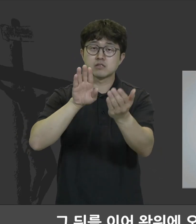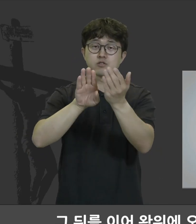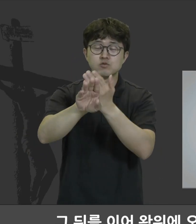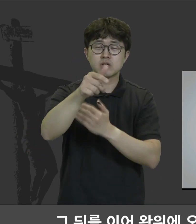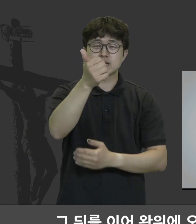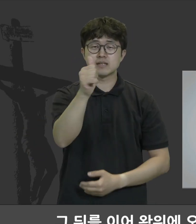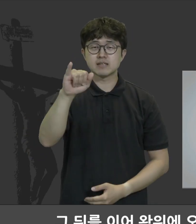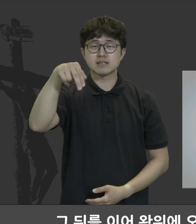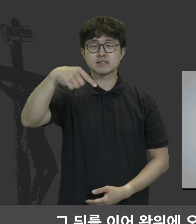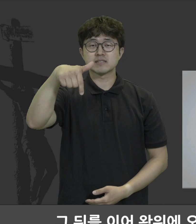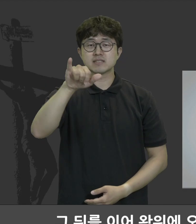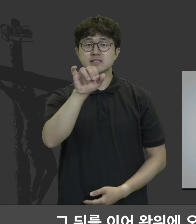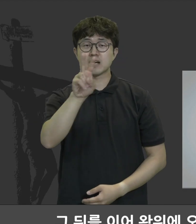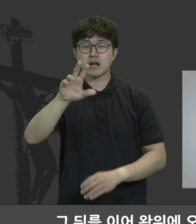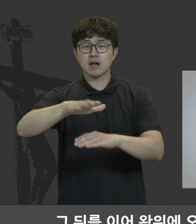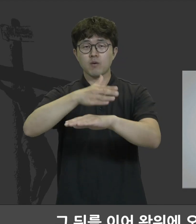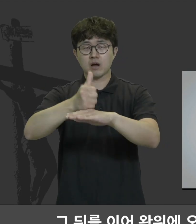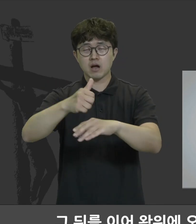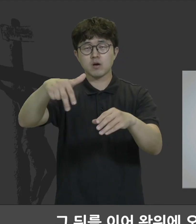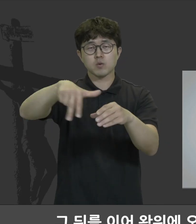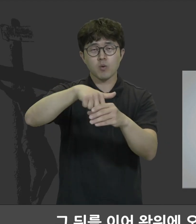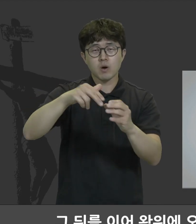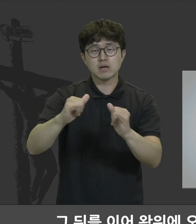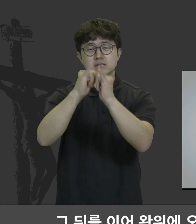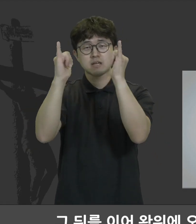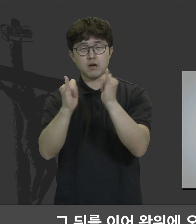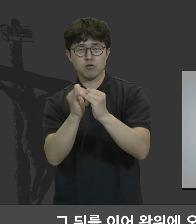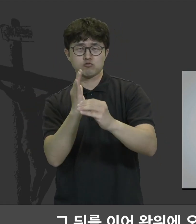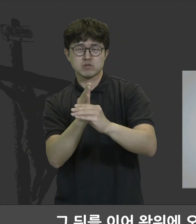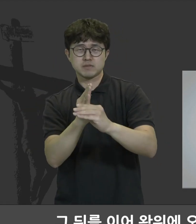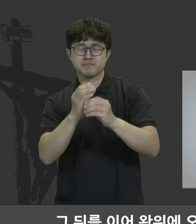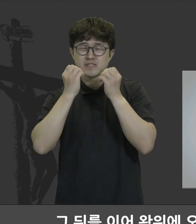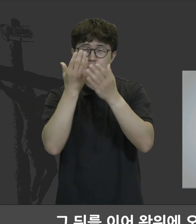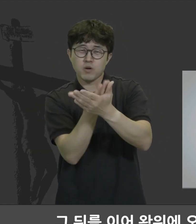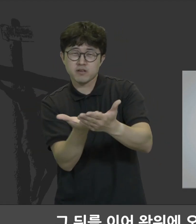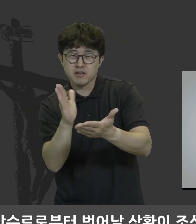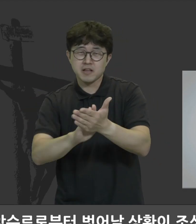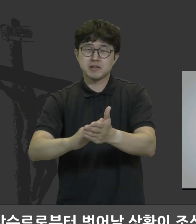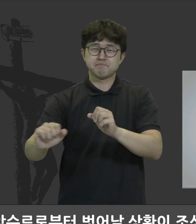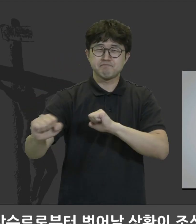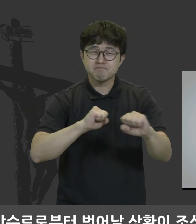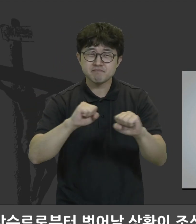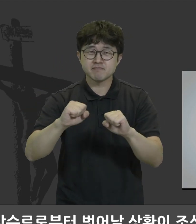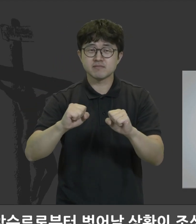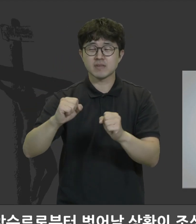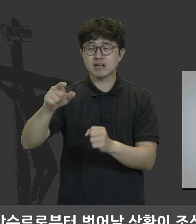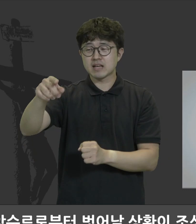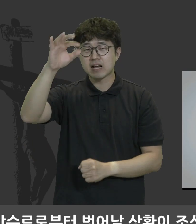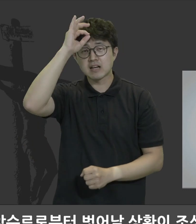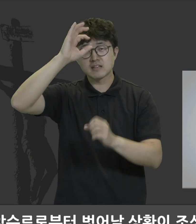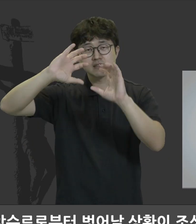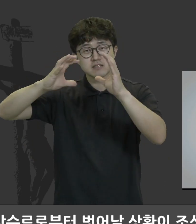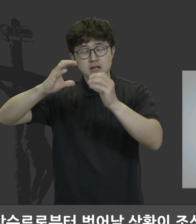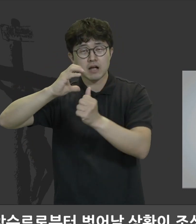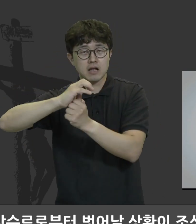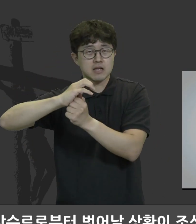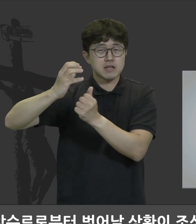오른 히스기야는 종교적 사회적 개혁을 실시합니다. 아수르로부터 벗어날 상황이 조성되는 듯 보인